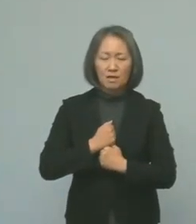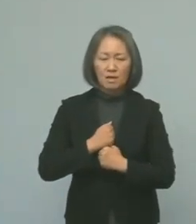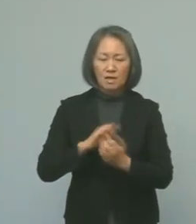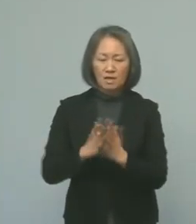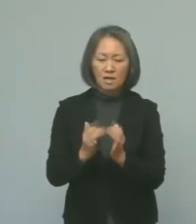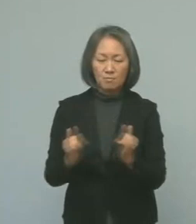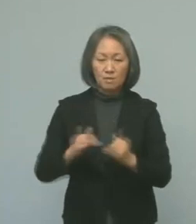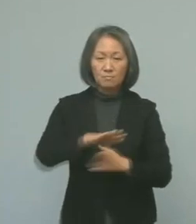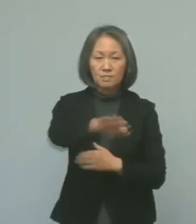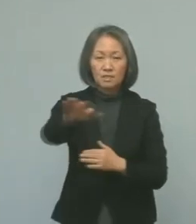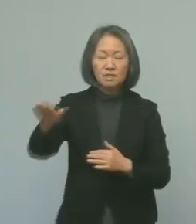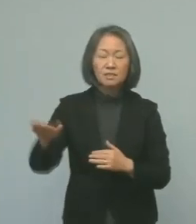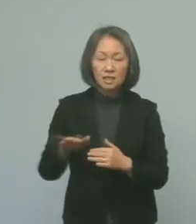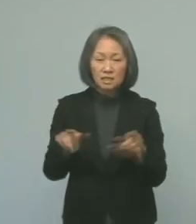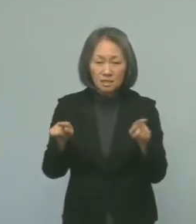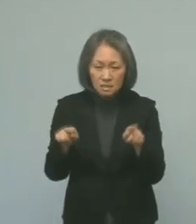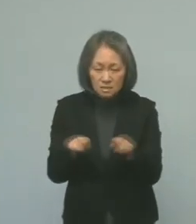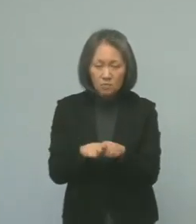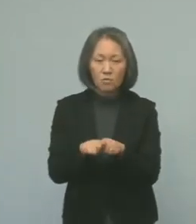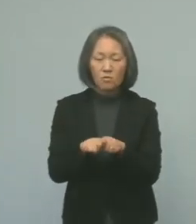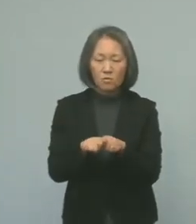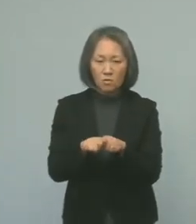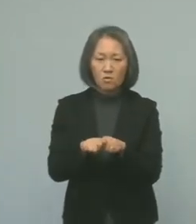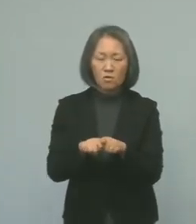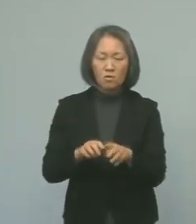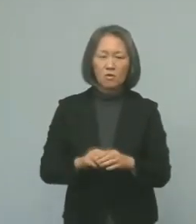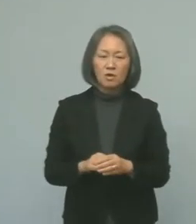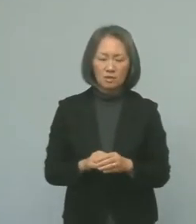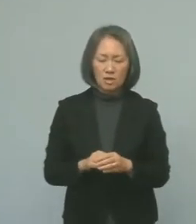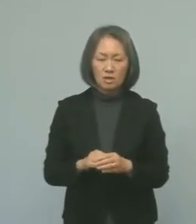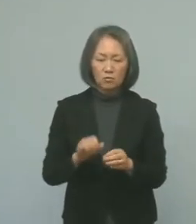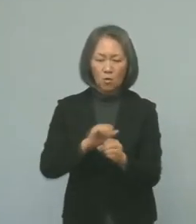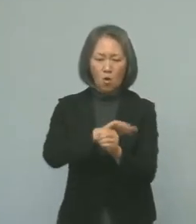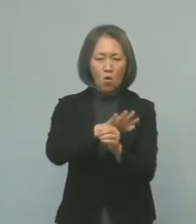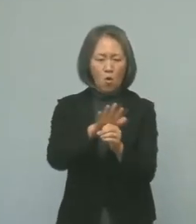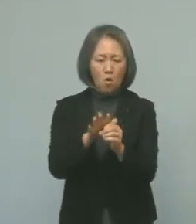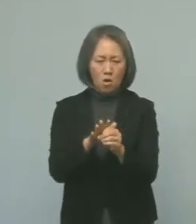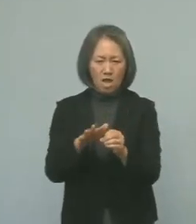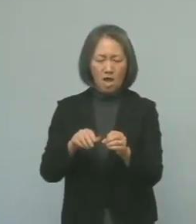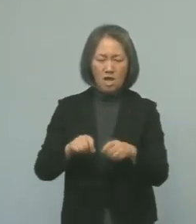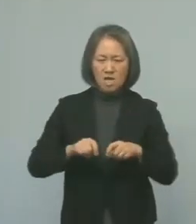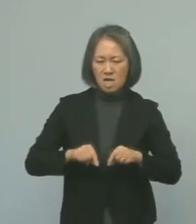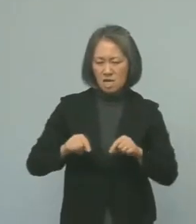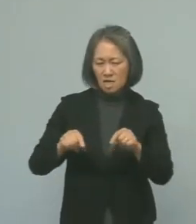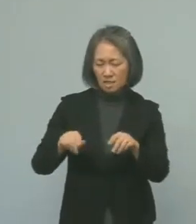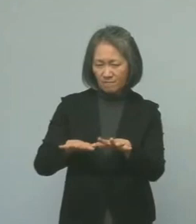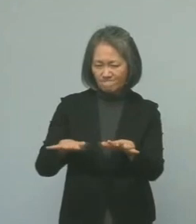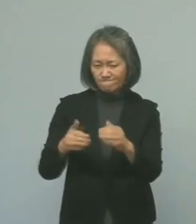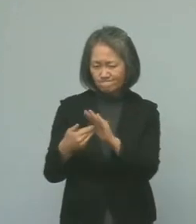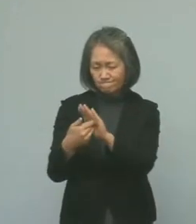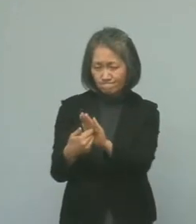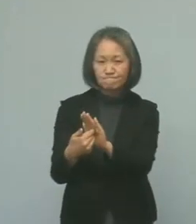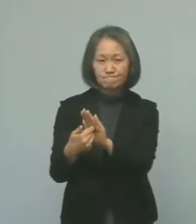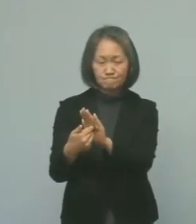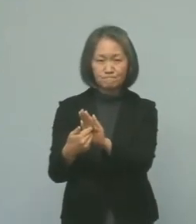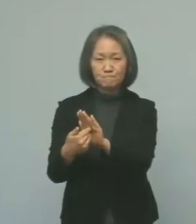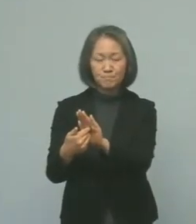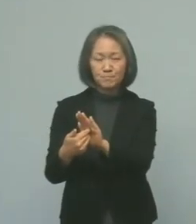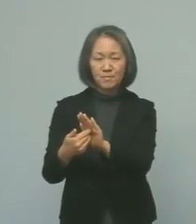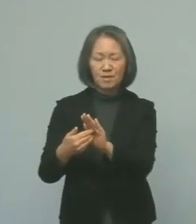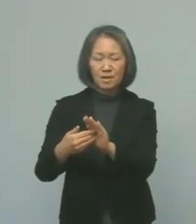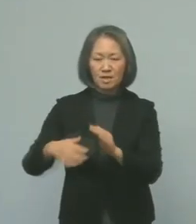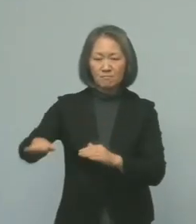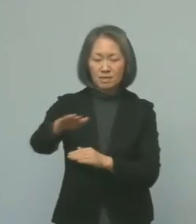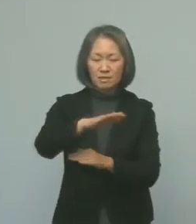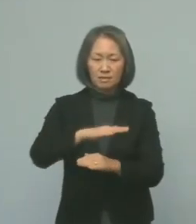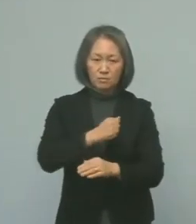県民みんなでやっぱり一丸となって、このコロナの感染拡大を防止して、皆さんの命